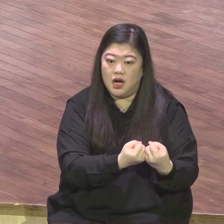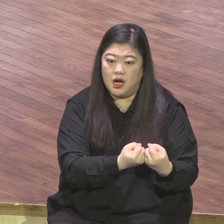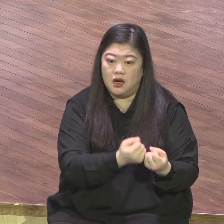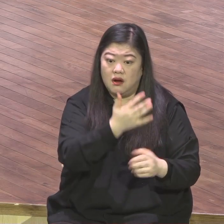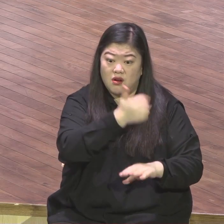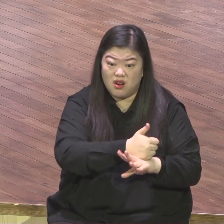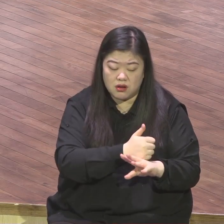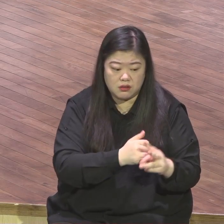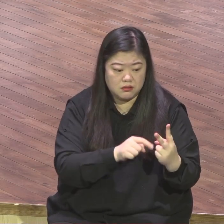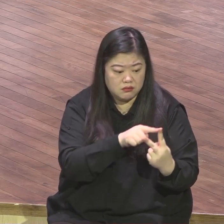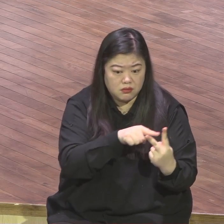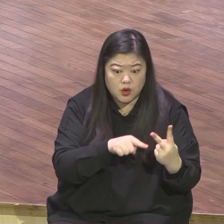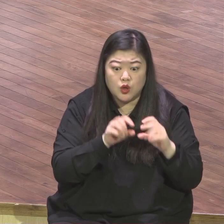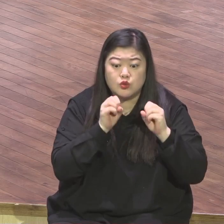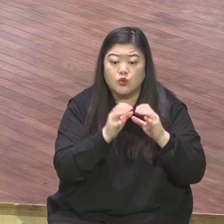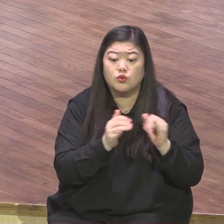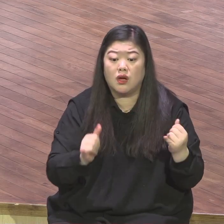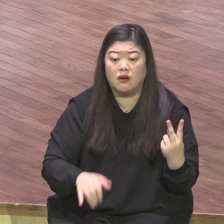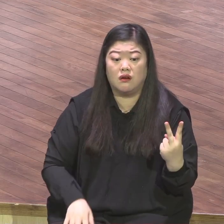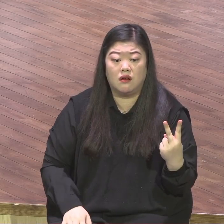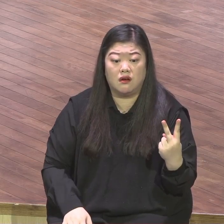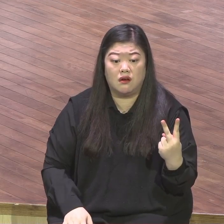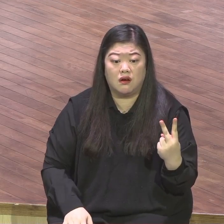빌립보 교회 하나가 안 되는 거예요.